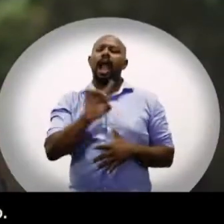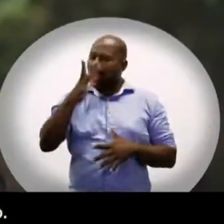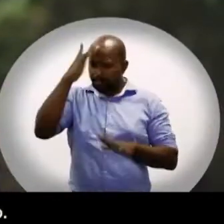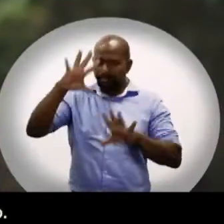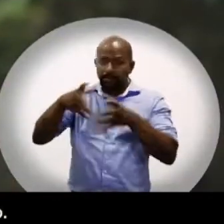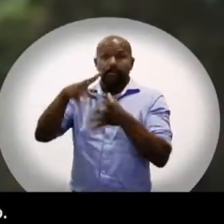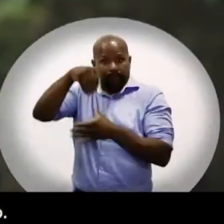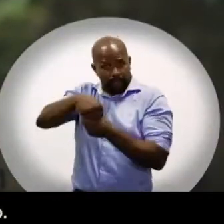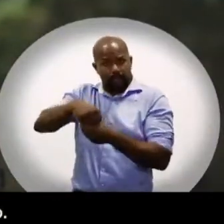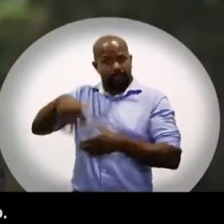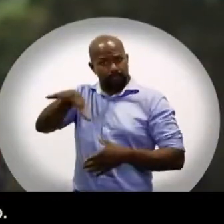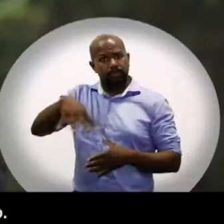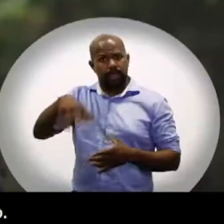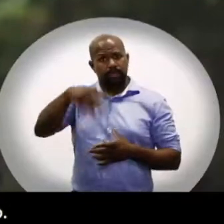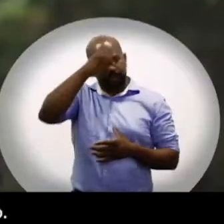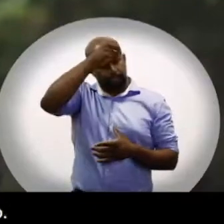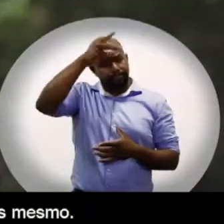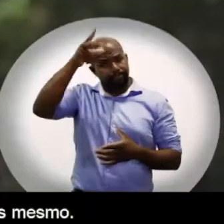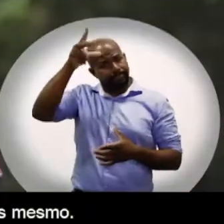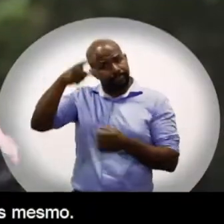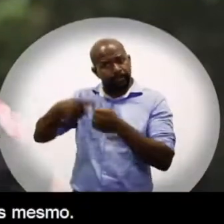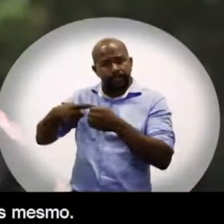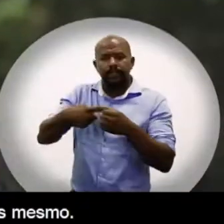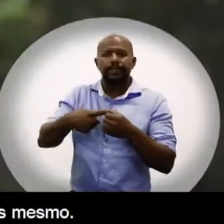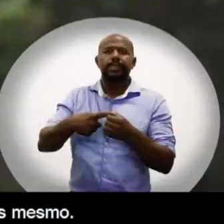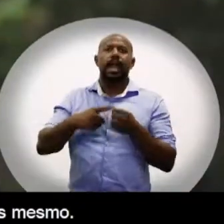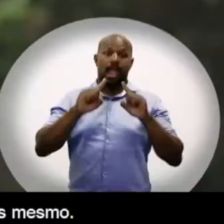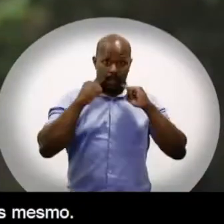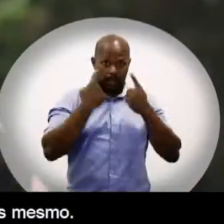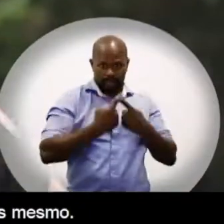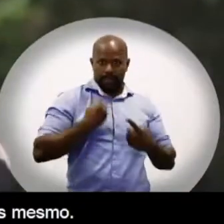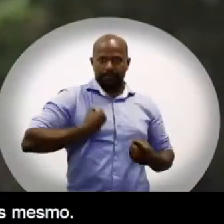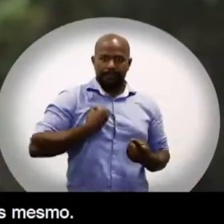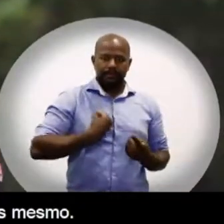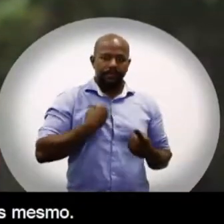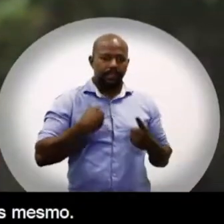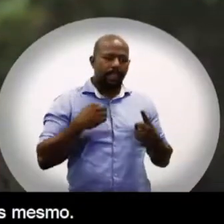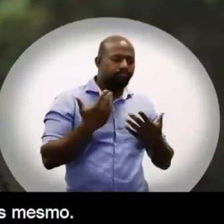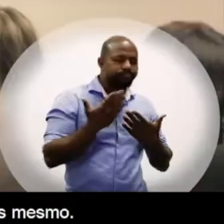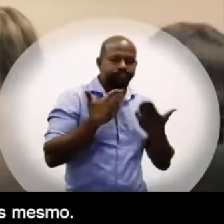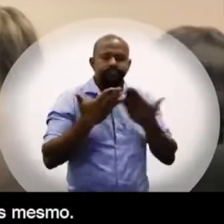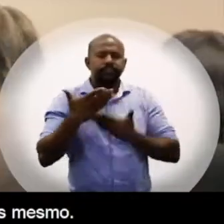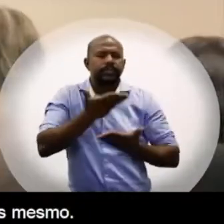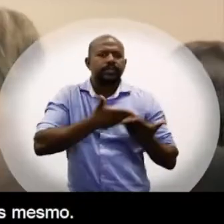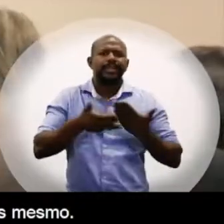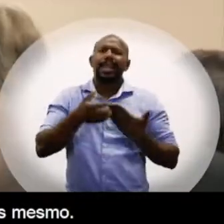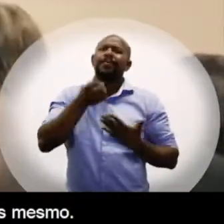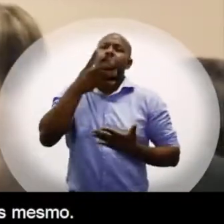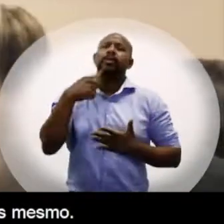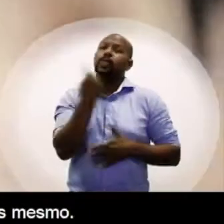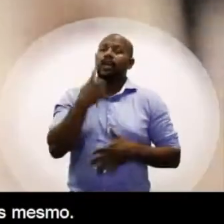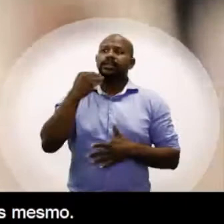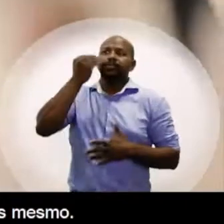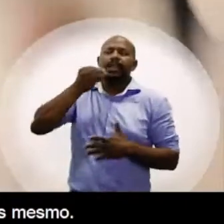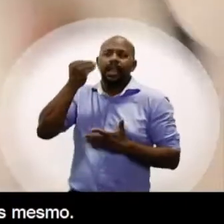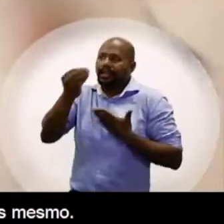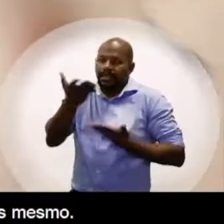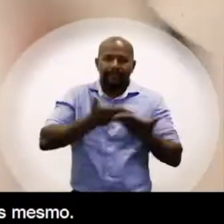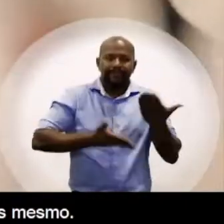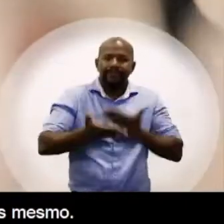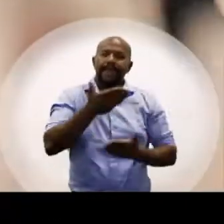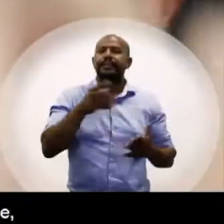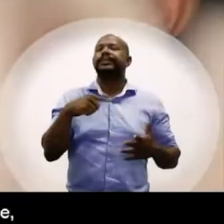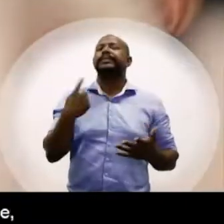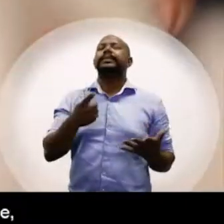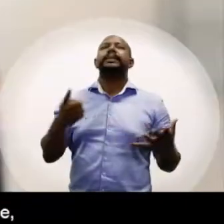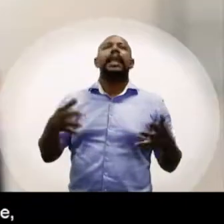representantes lá no município. As reuniões presenciais assim nutrem, né, as nossas experiências mesmo,